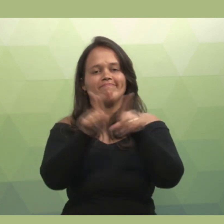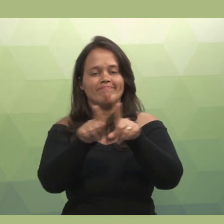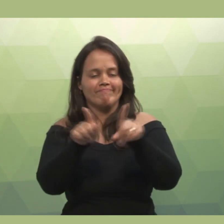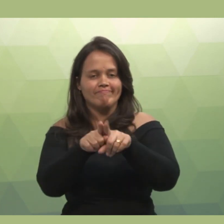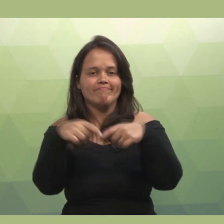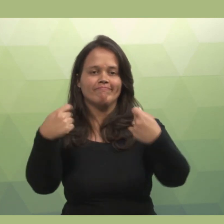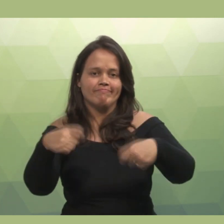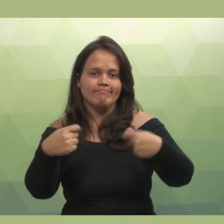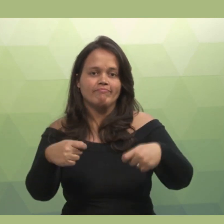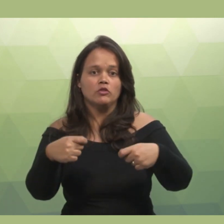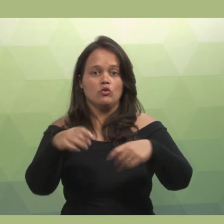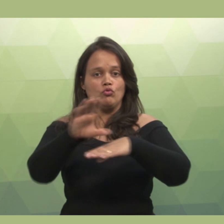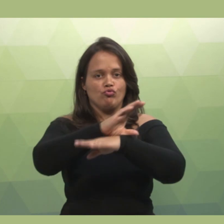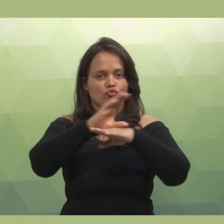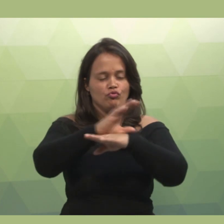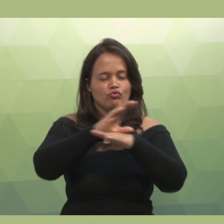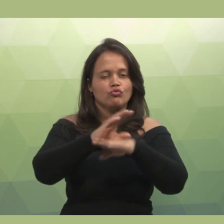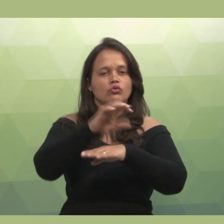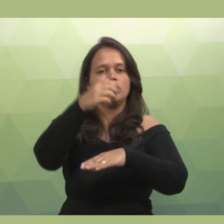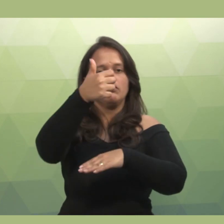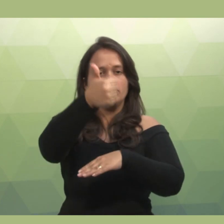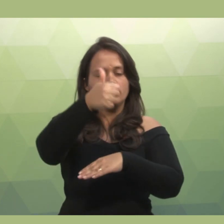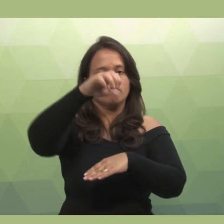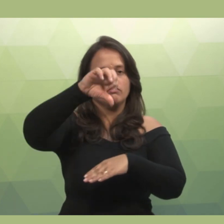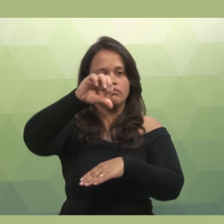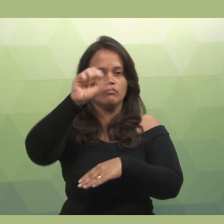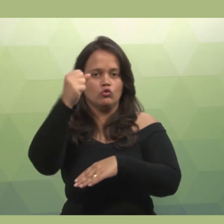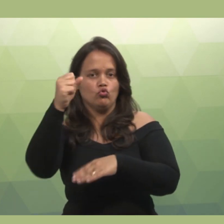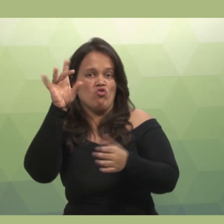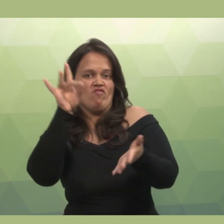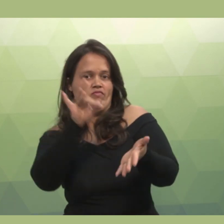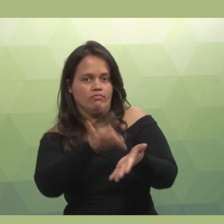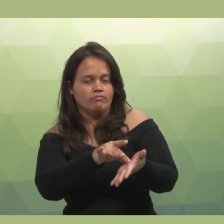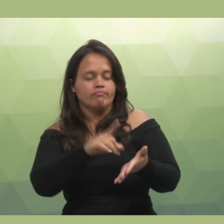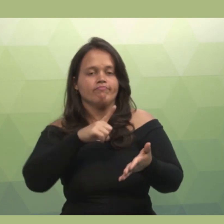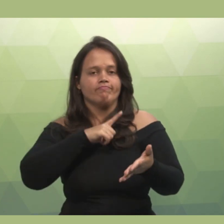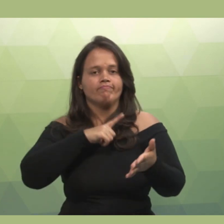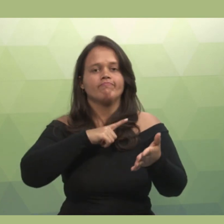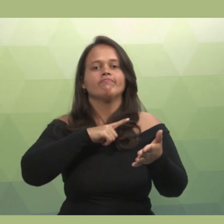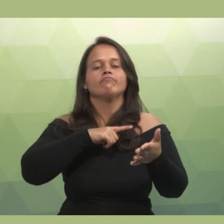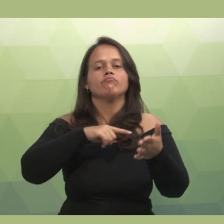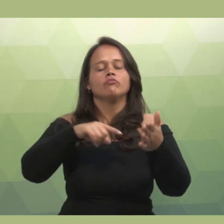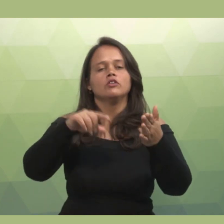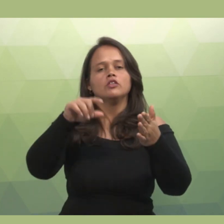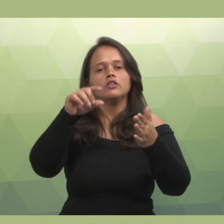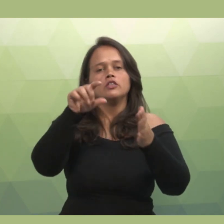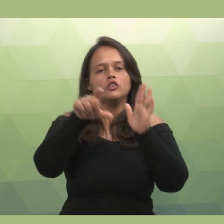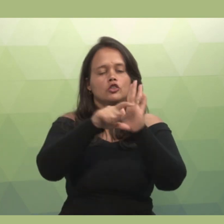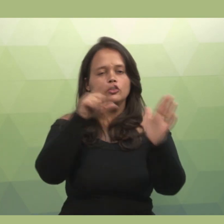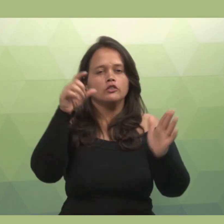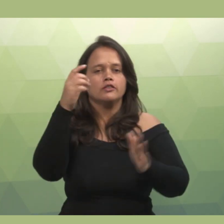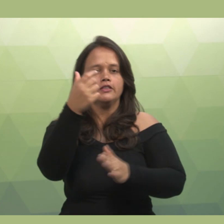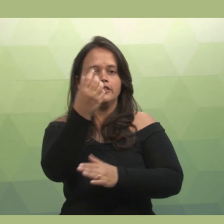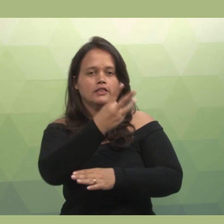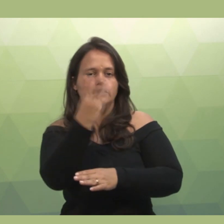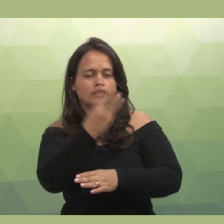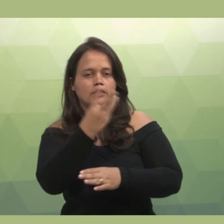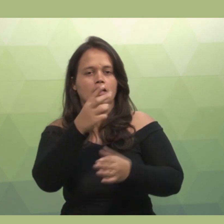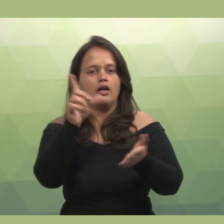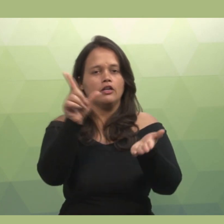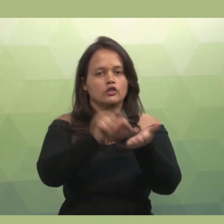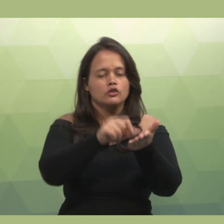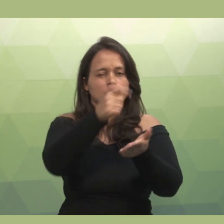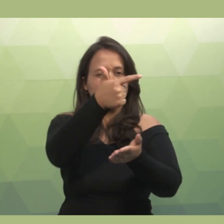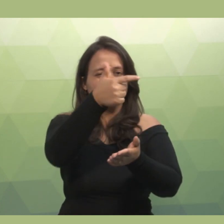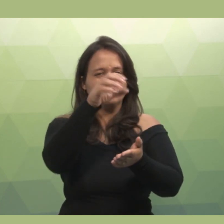de 1988, que já traz no seu título 3º, nos artigos de 205 a 214, a